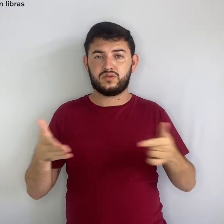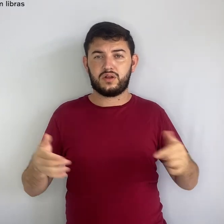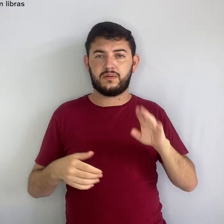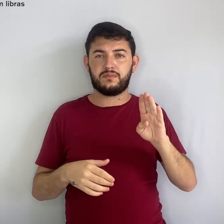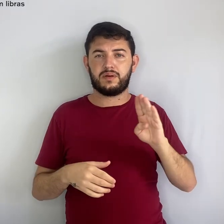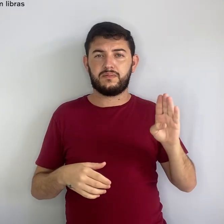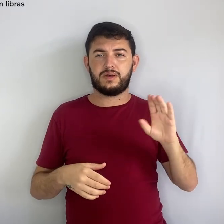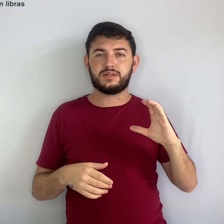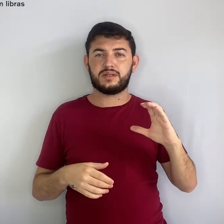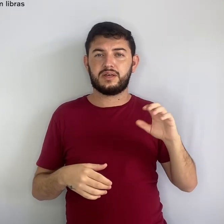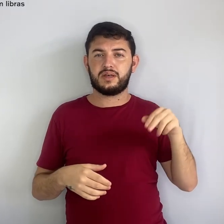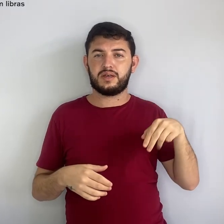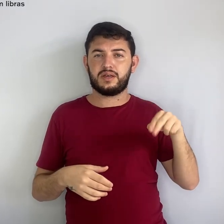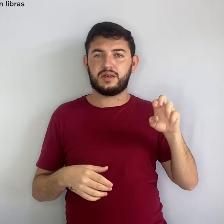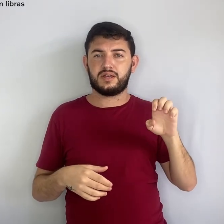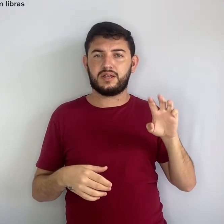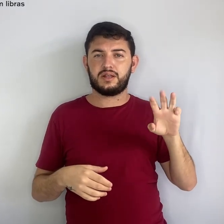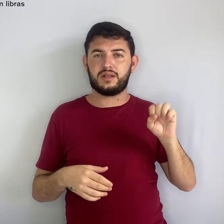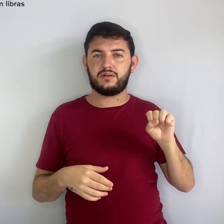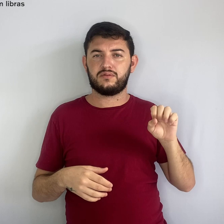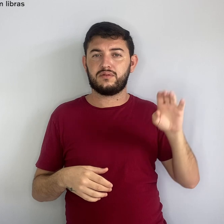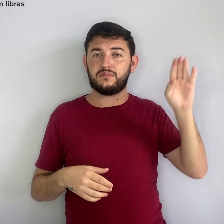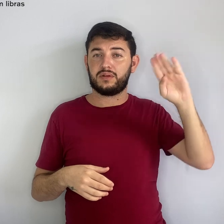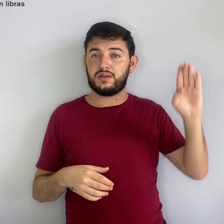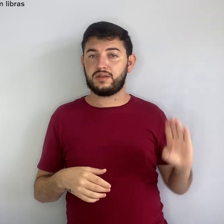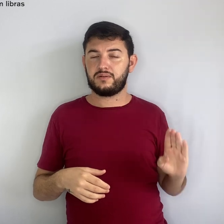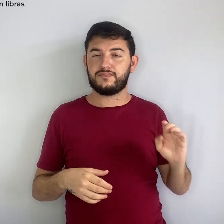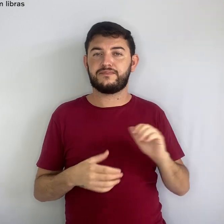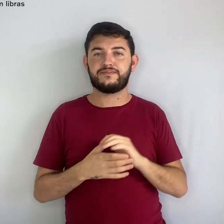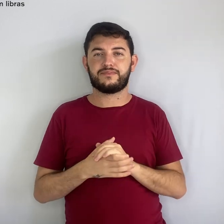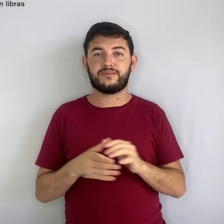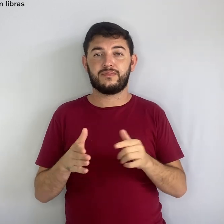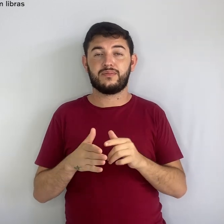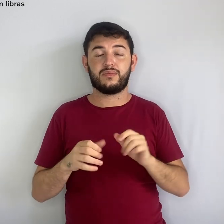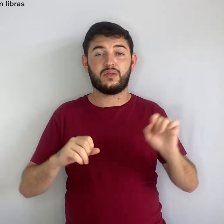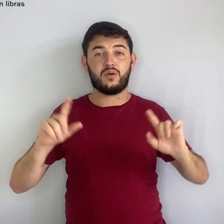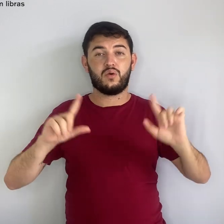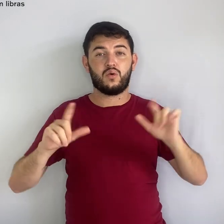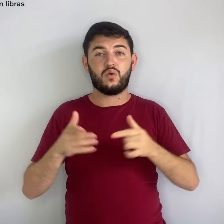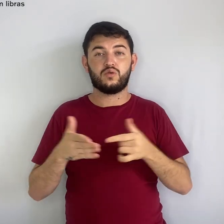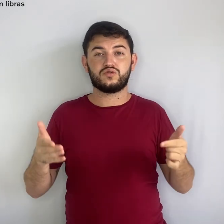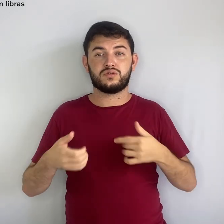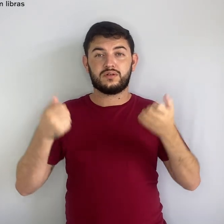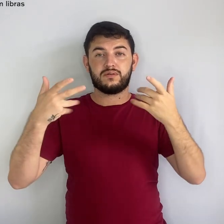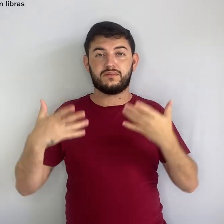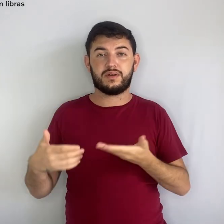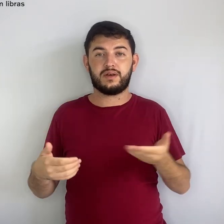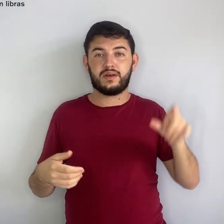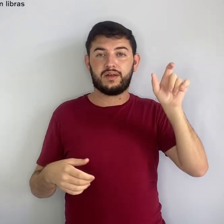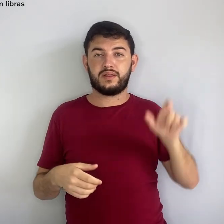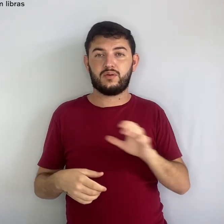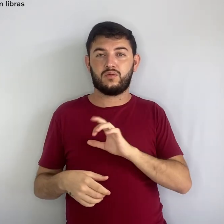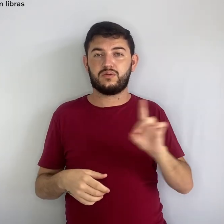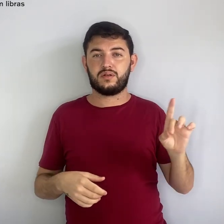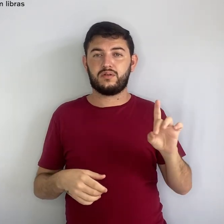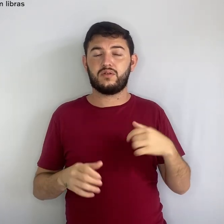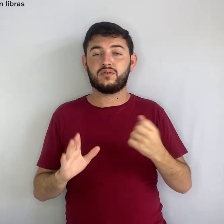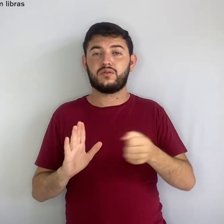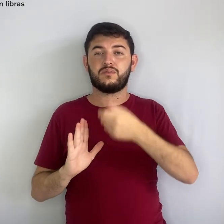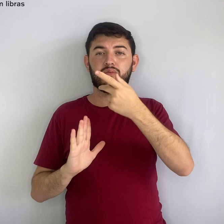coordenadora de um projeto sueco que pesquisa, organiza e publica dados verificados